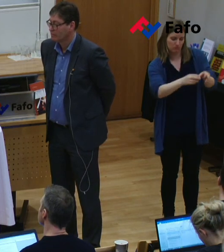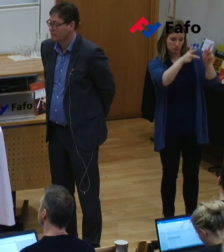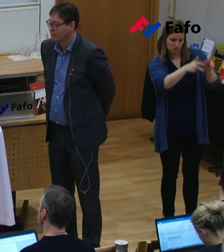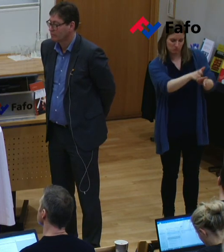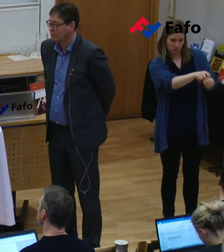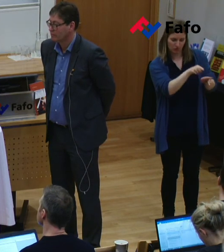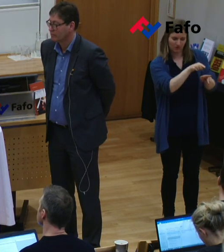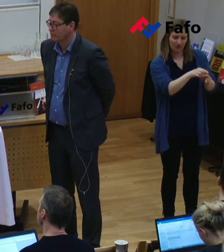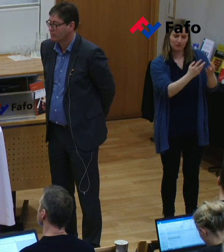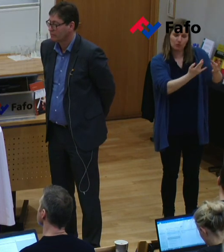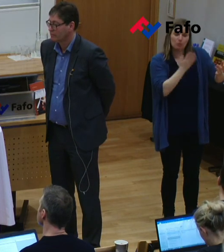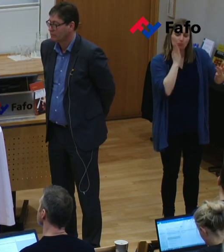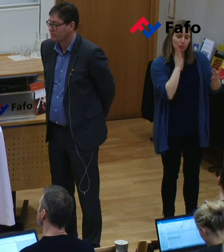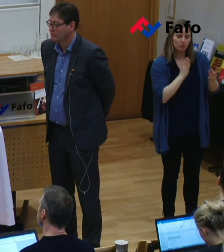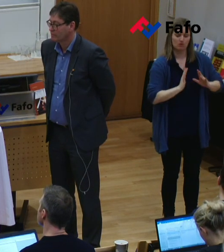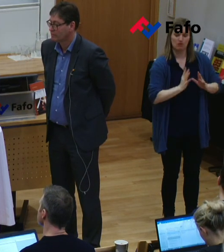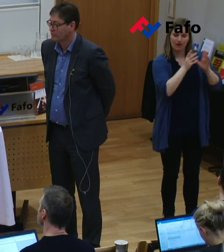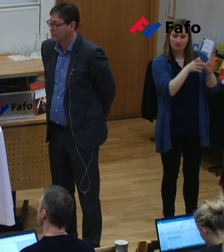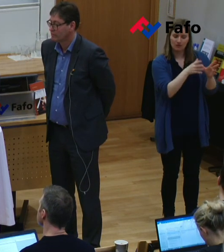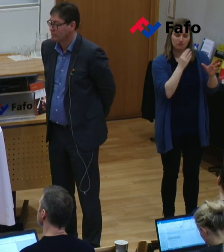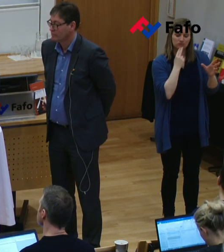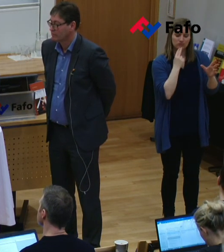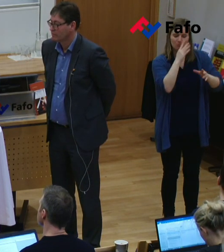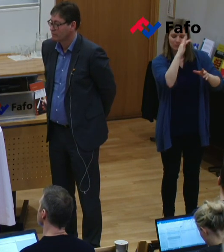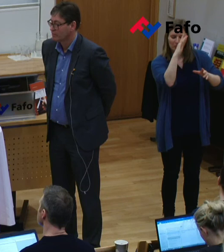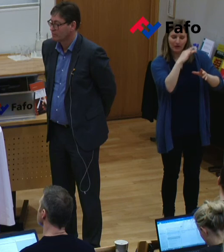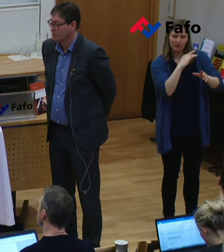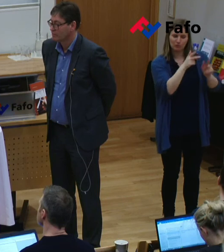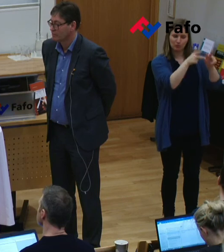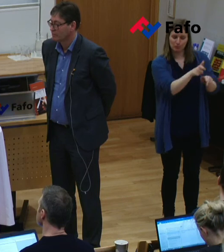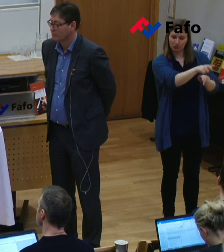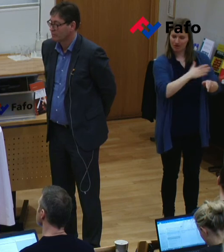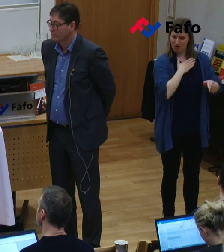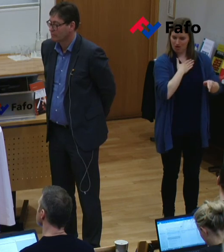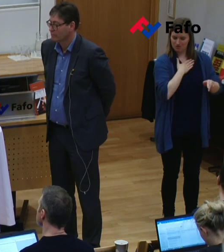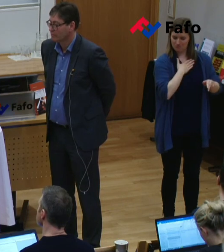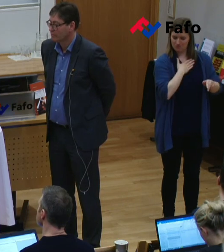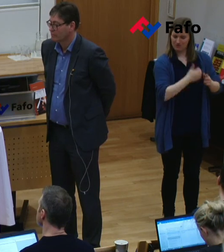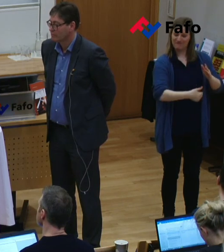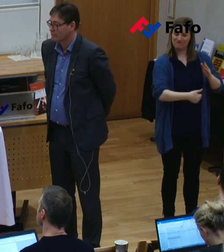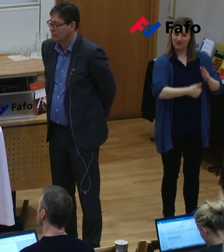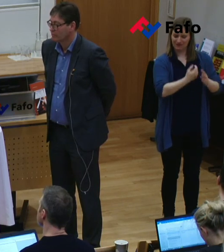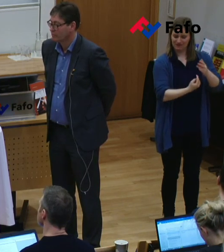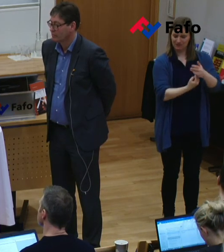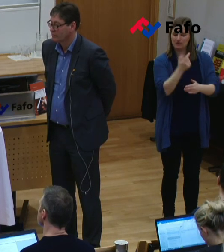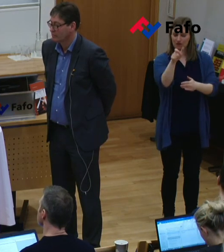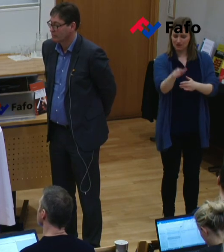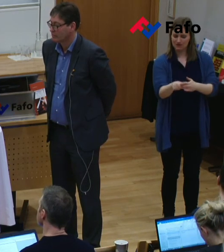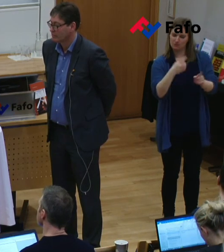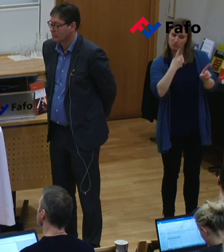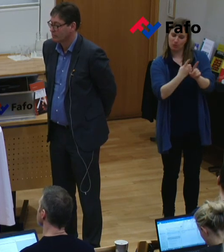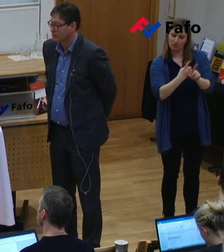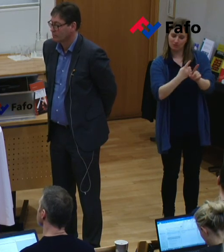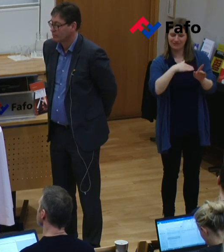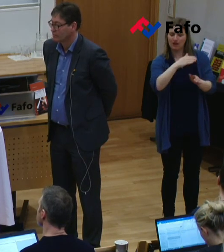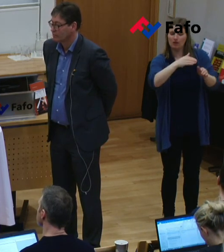bor, og der den lever, og hvilke problemer brukeren har. Og det viktig at spesialisten møter også de aller